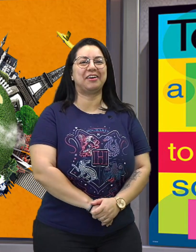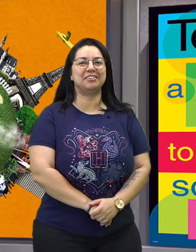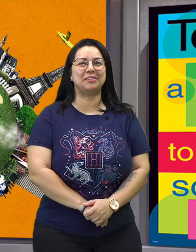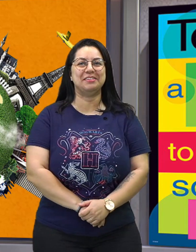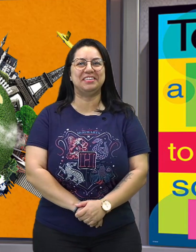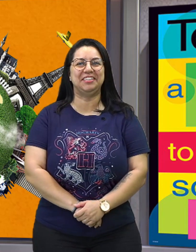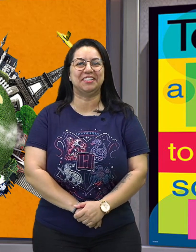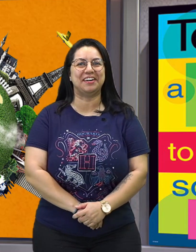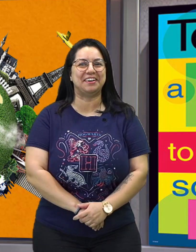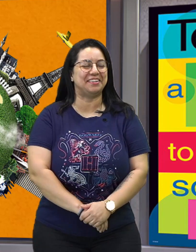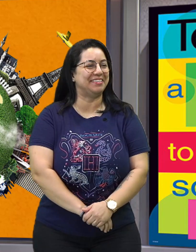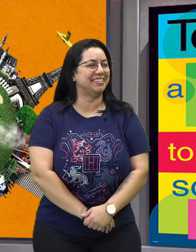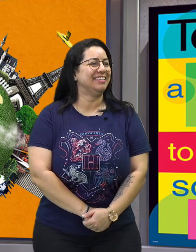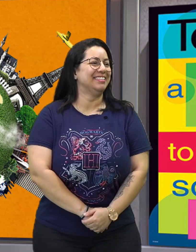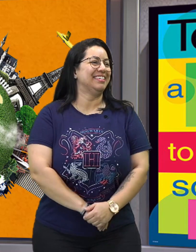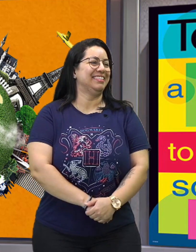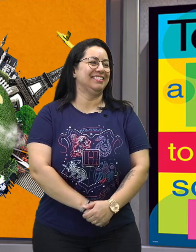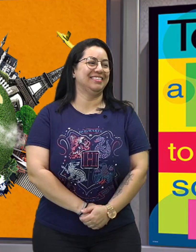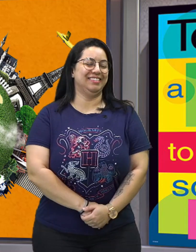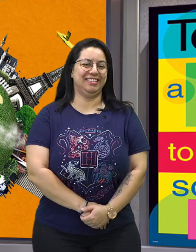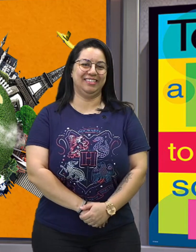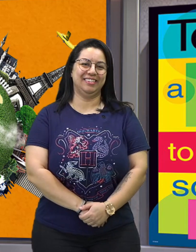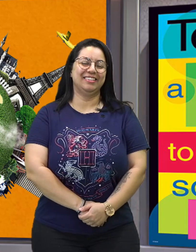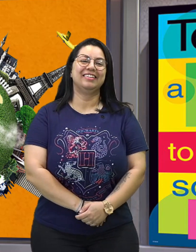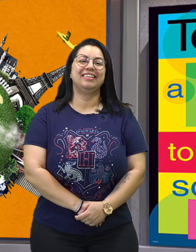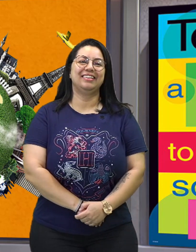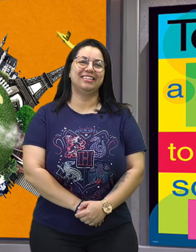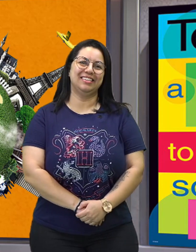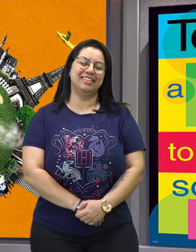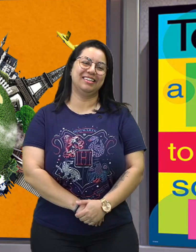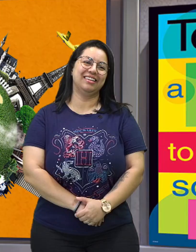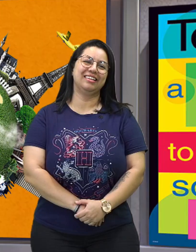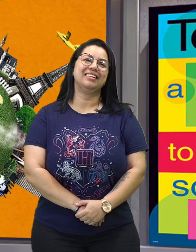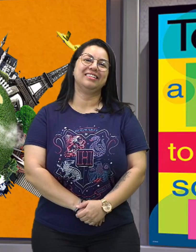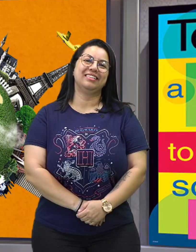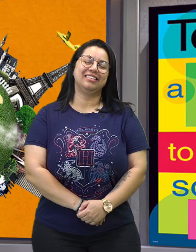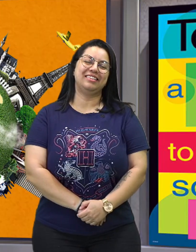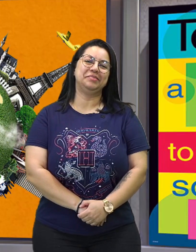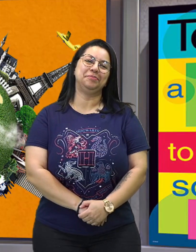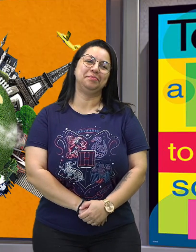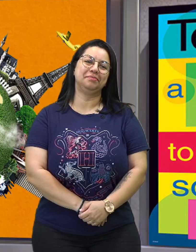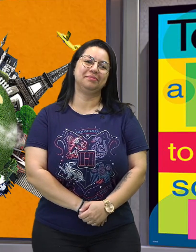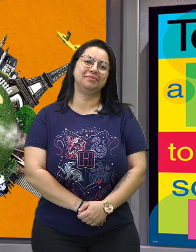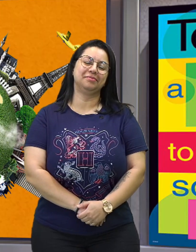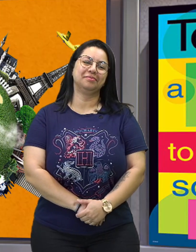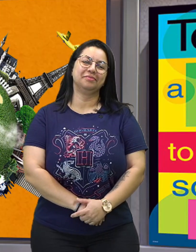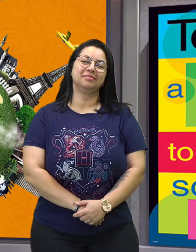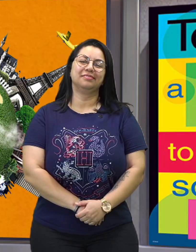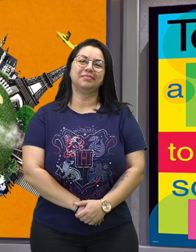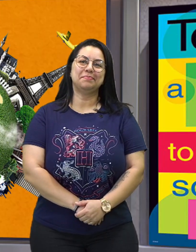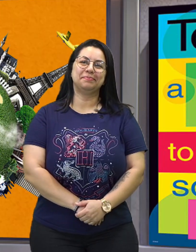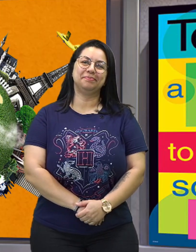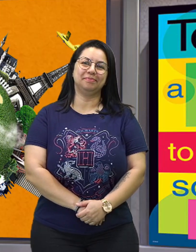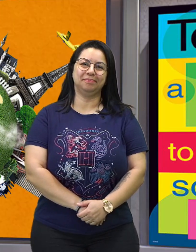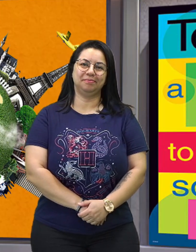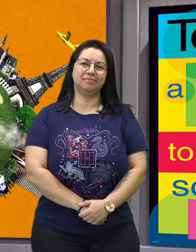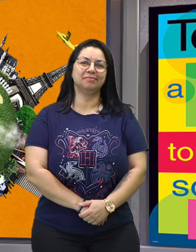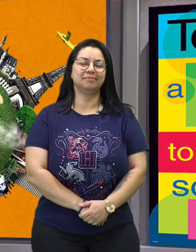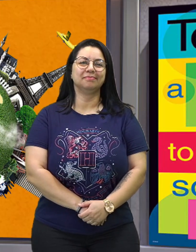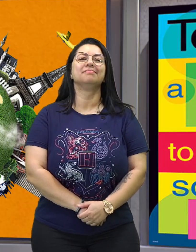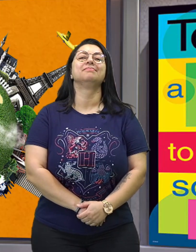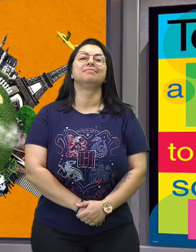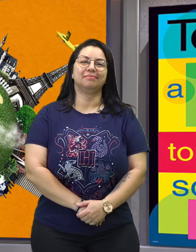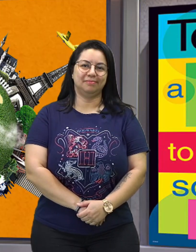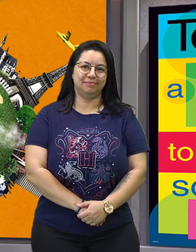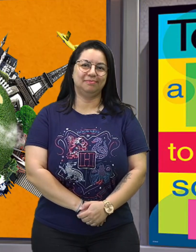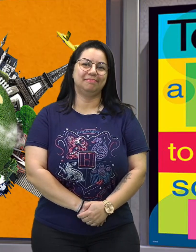aconteceu? Second conditional. Ele vai falar sobre second conditional, segunda condicional. A gente estava vendo sobre a primeira condicional, a first na última